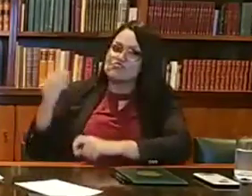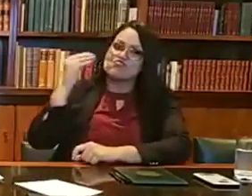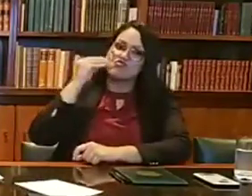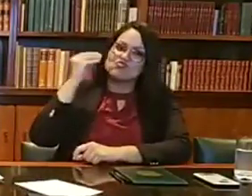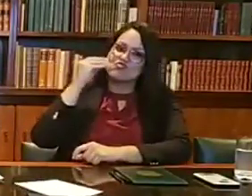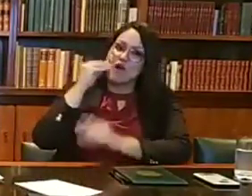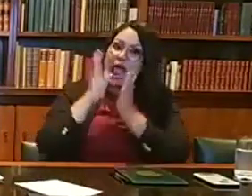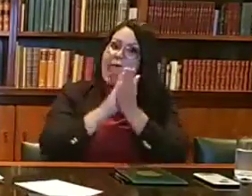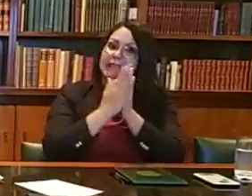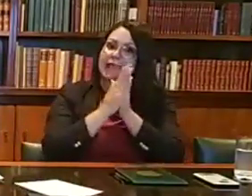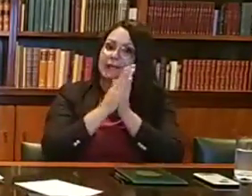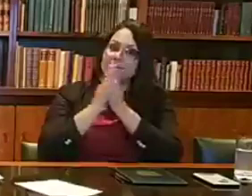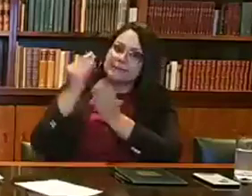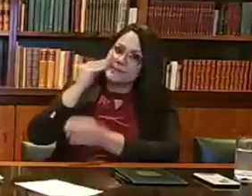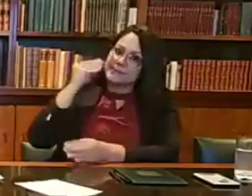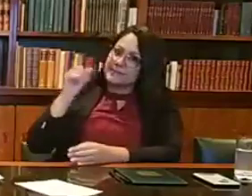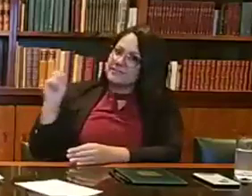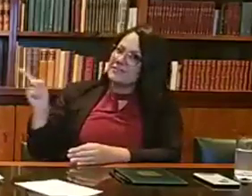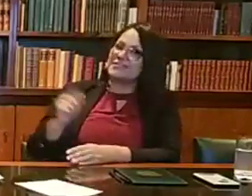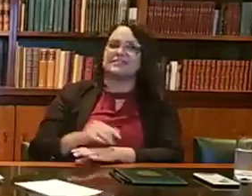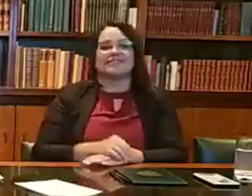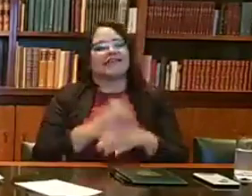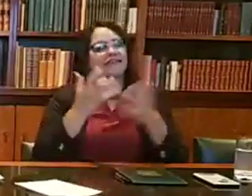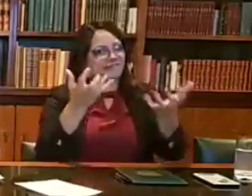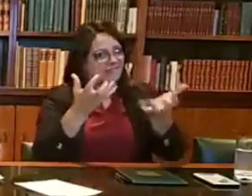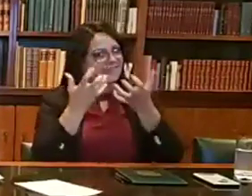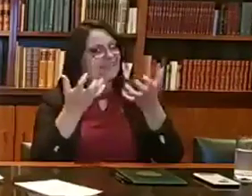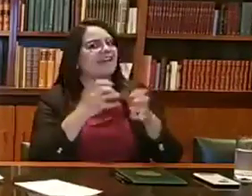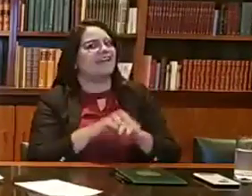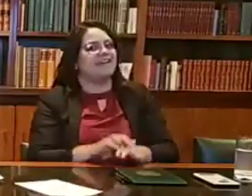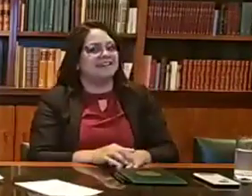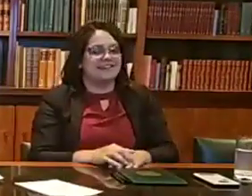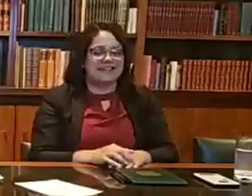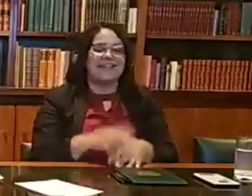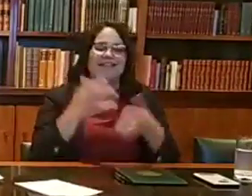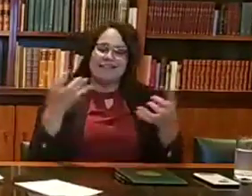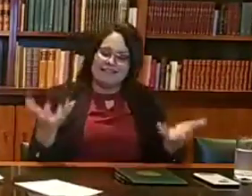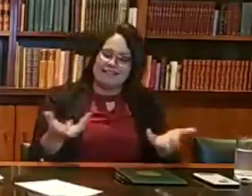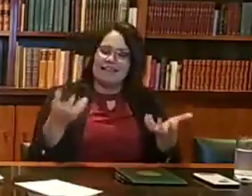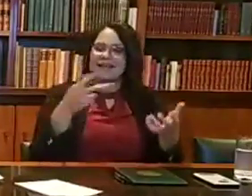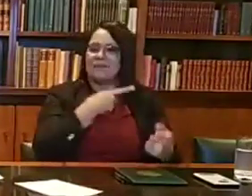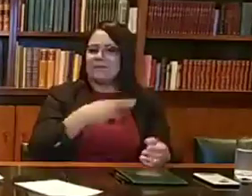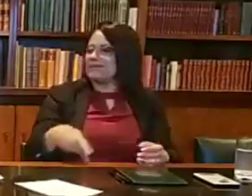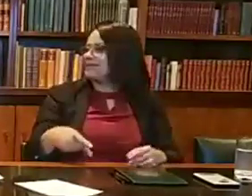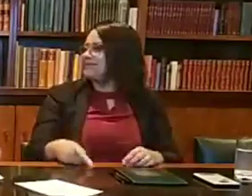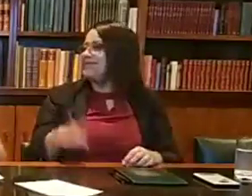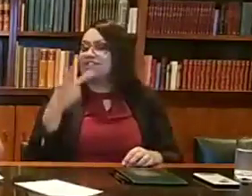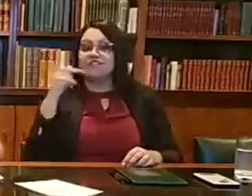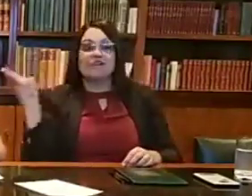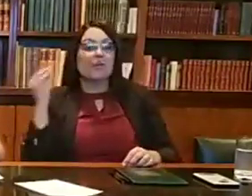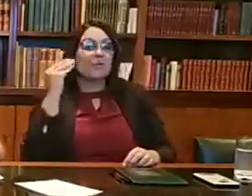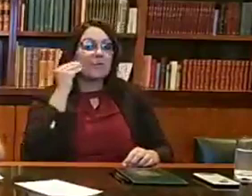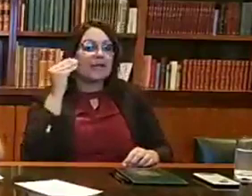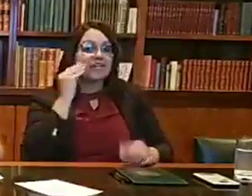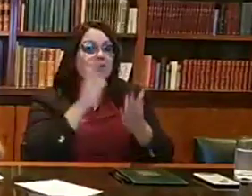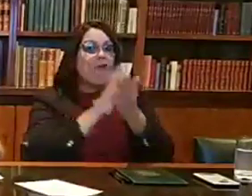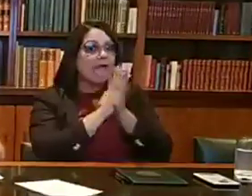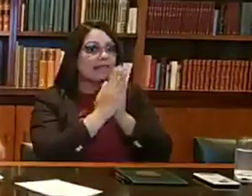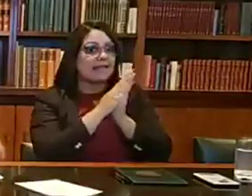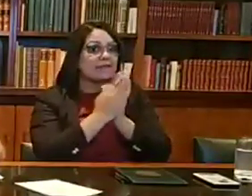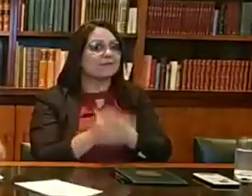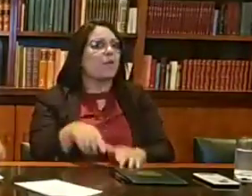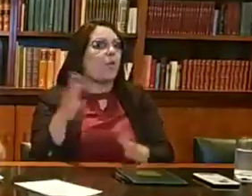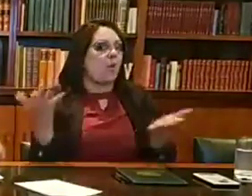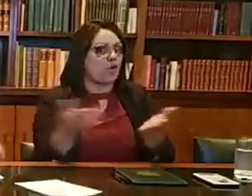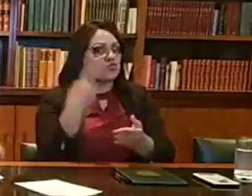hétero no senhor. Eles querem, né, prestígio lá do nosso presidente. Você falou beijo hétero, né? Hoje um empresário